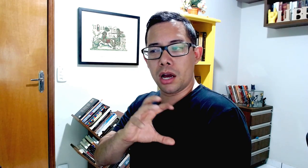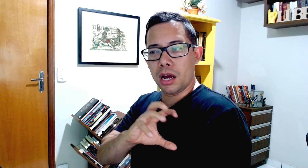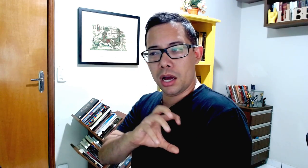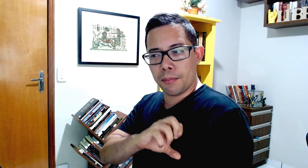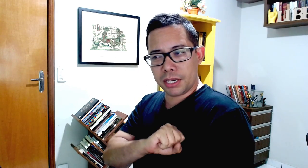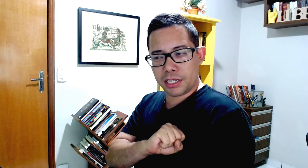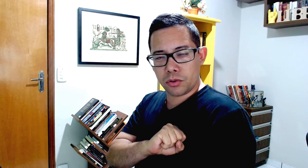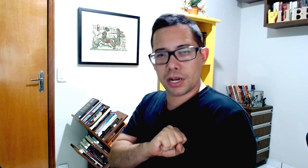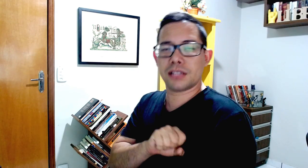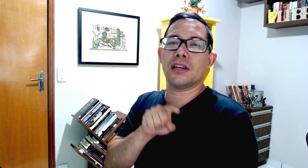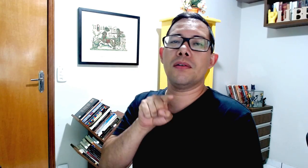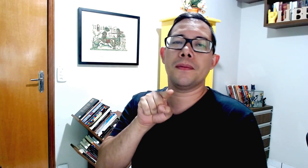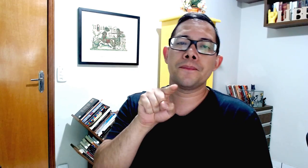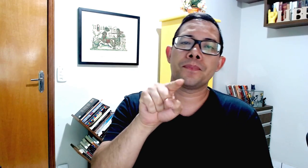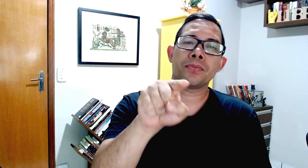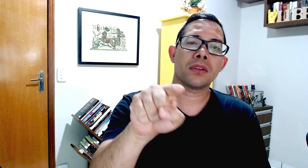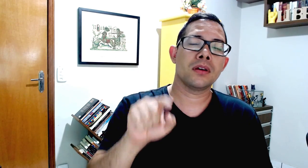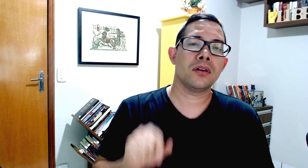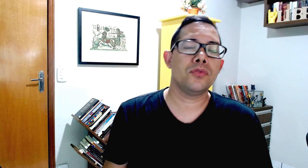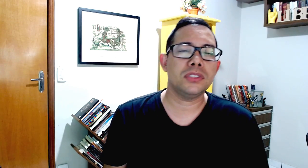ó amo aqui no coração você